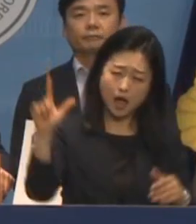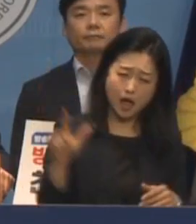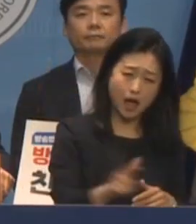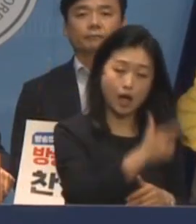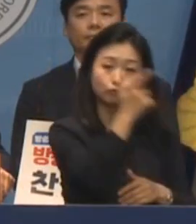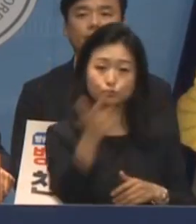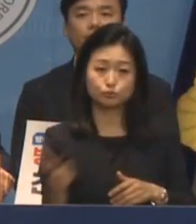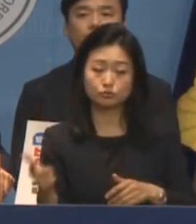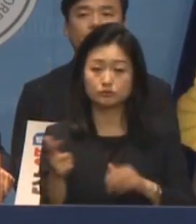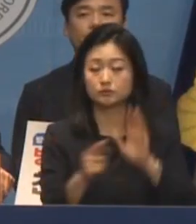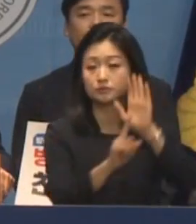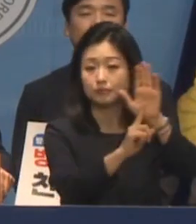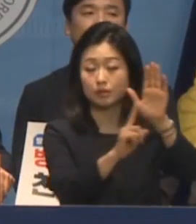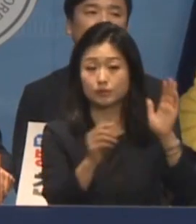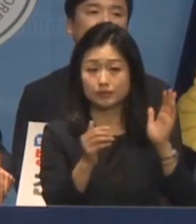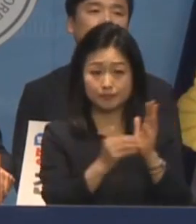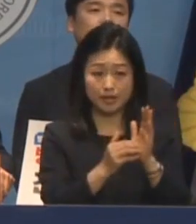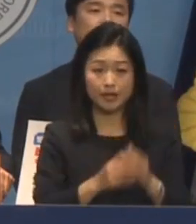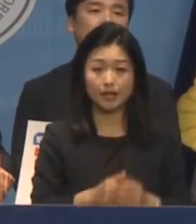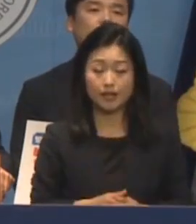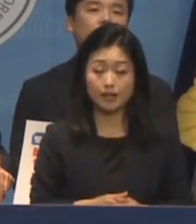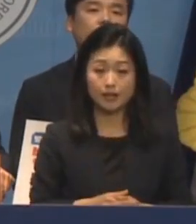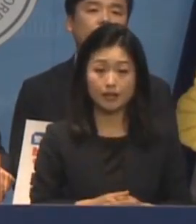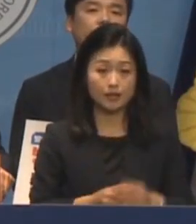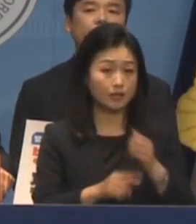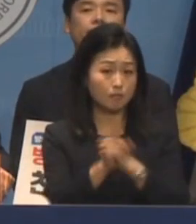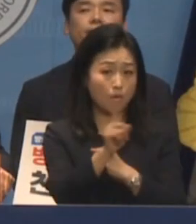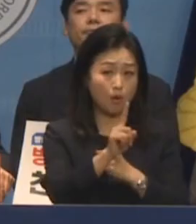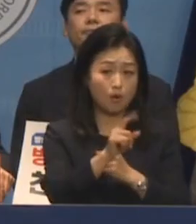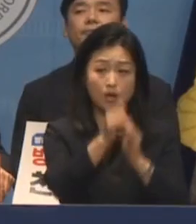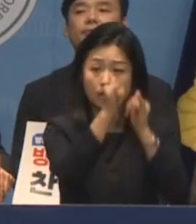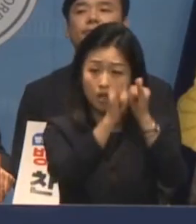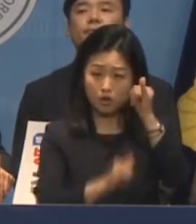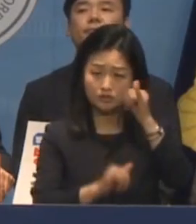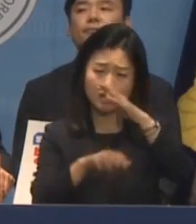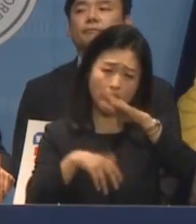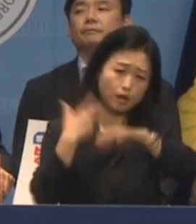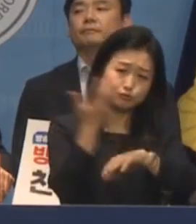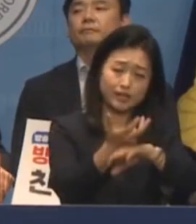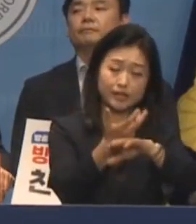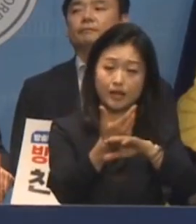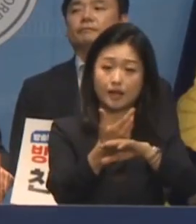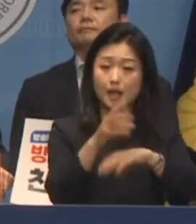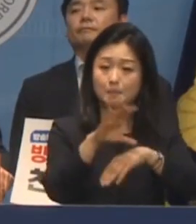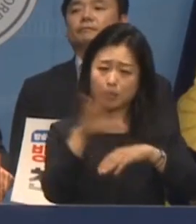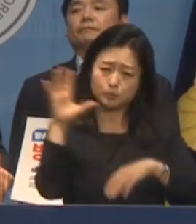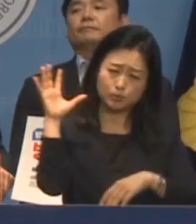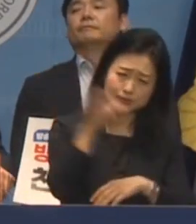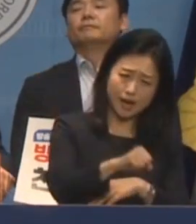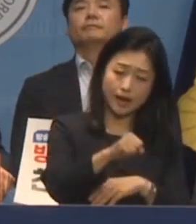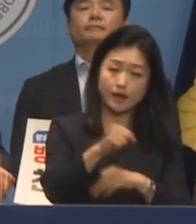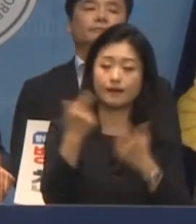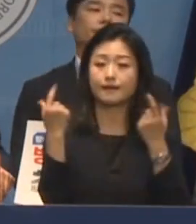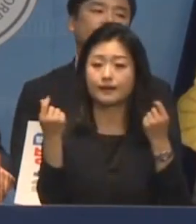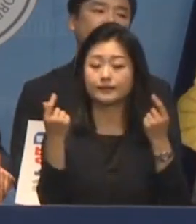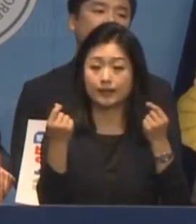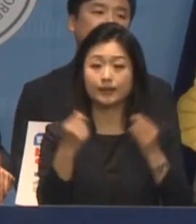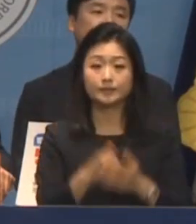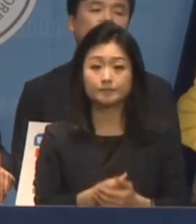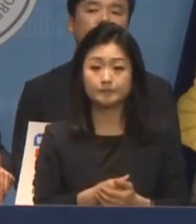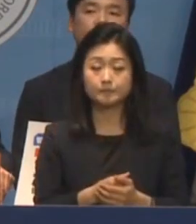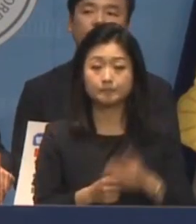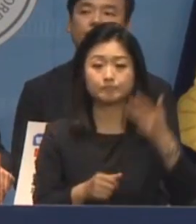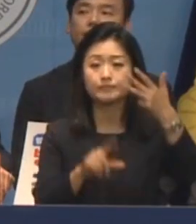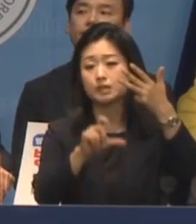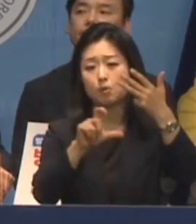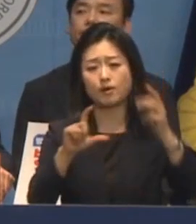방송이 나왔습니다. 이게 바로 역사 쿠데타, 방송 장악 쿠데타의 합작품이 바로